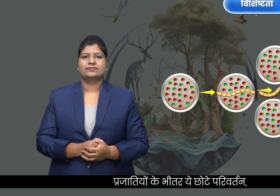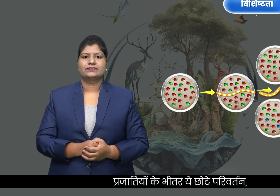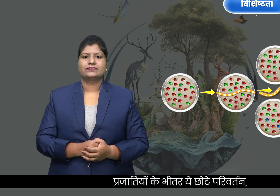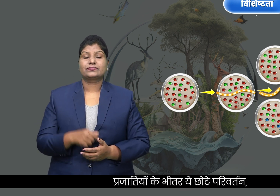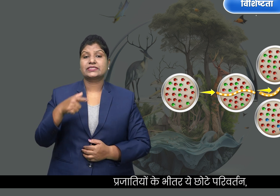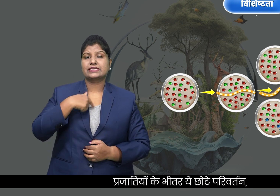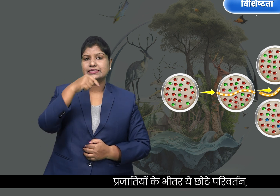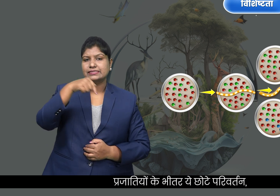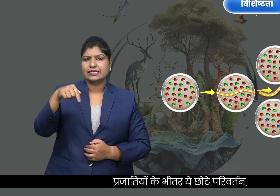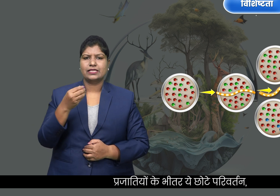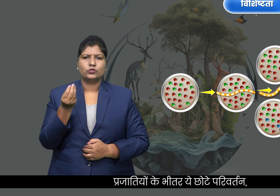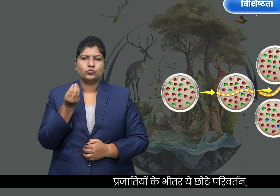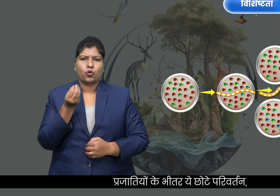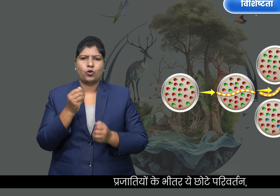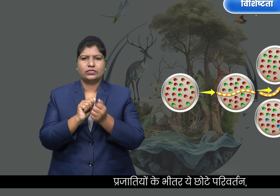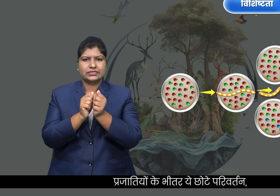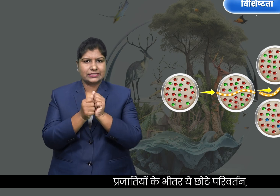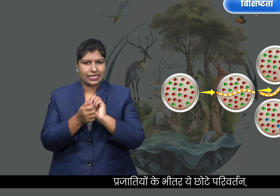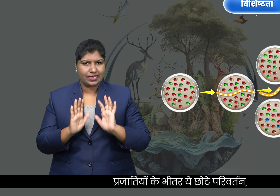प्रजातियों के भीतर ये छोटे परिवर्तन,